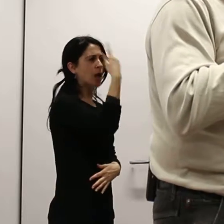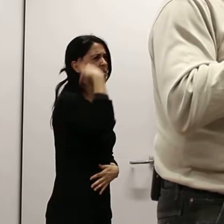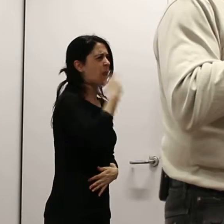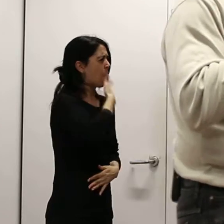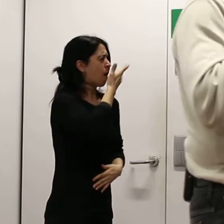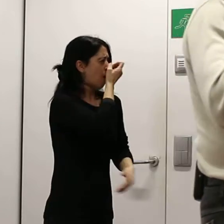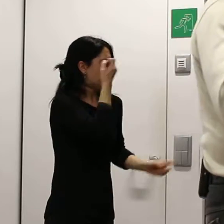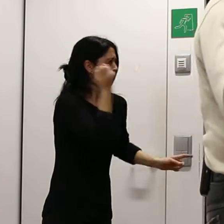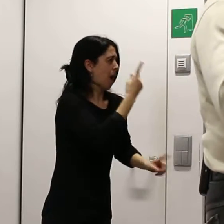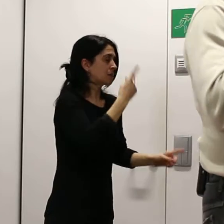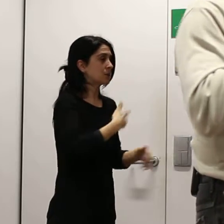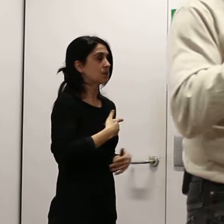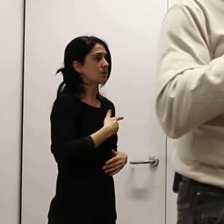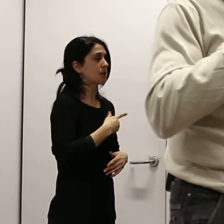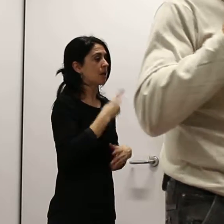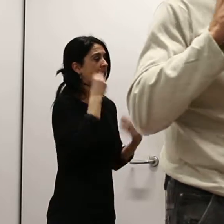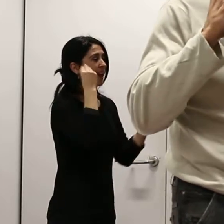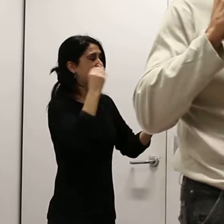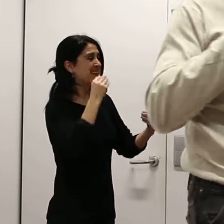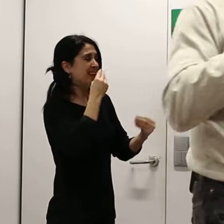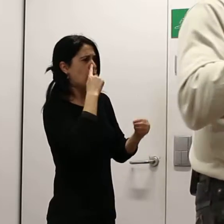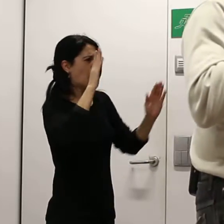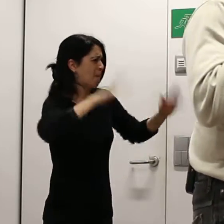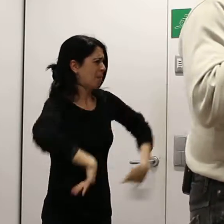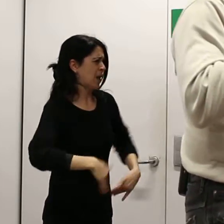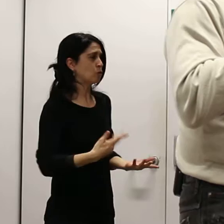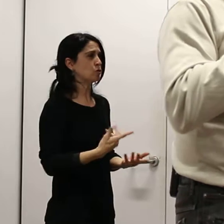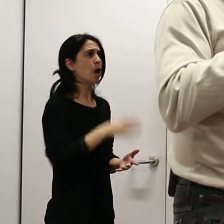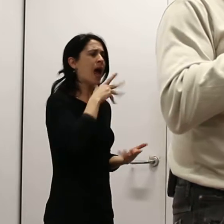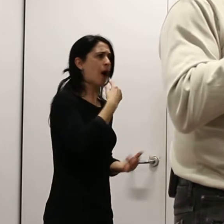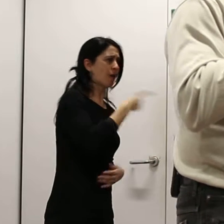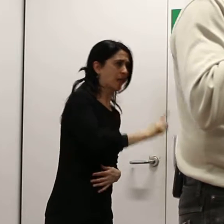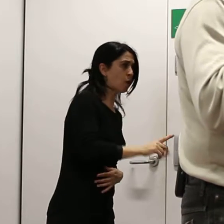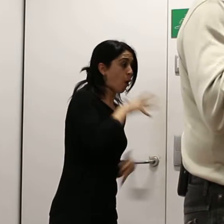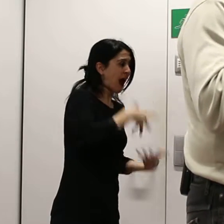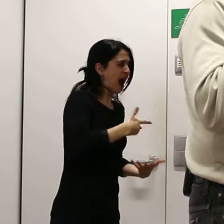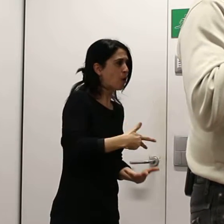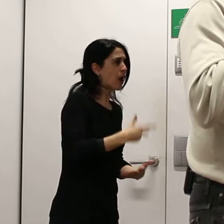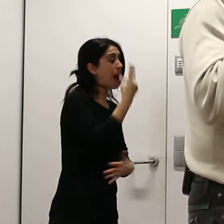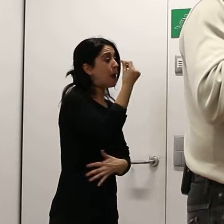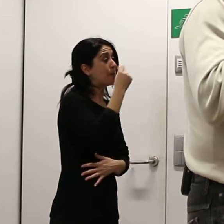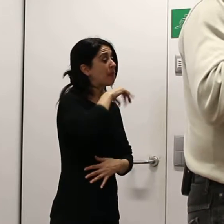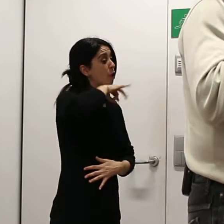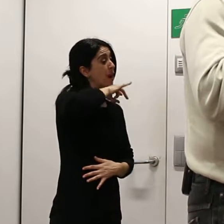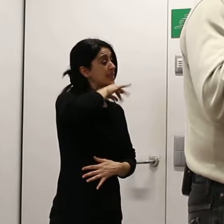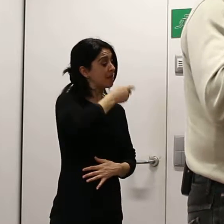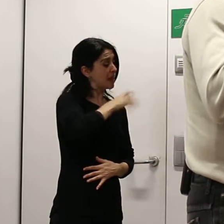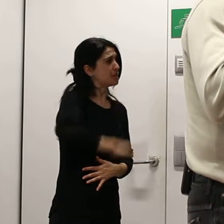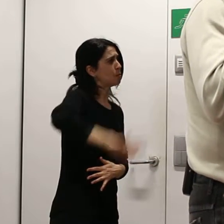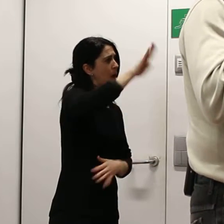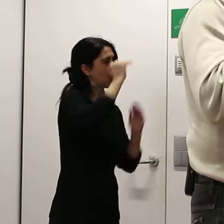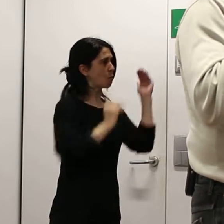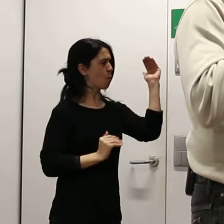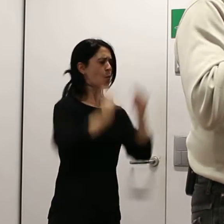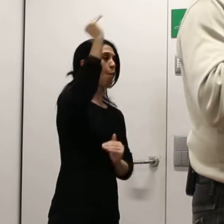tenemos registros, el año de menos hielo hay desde que tenemos registros. Ahora resulta que estamos batiendo récords en precio de electricidad en España, claro.